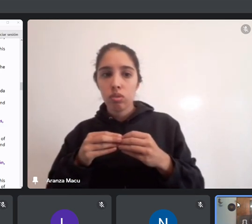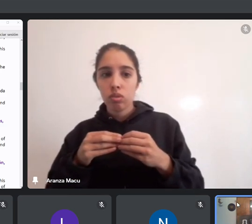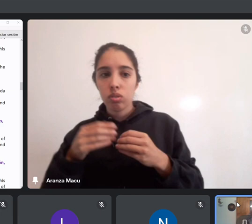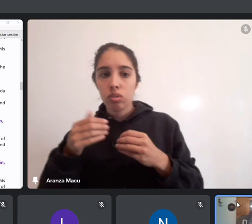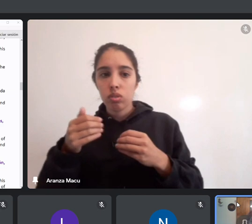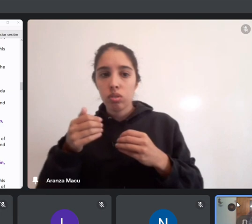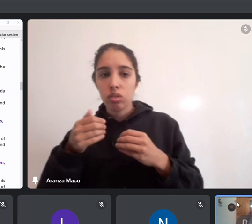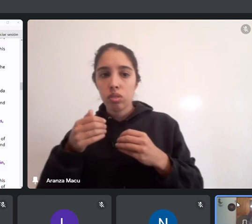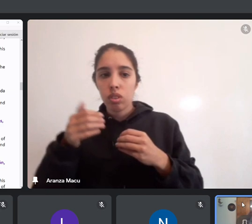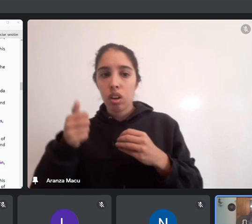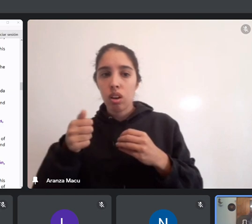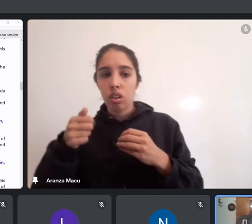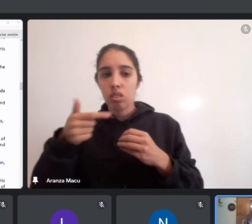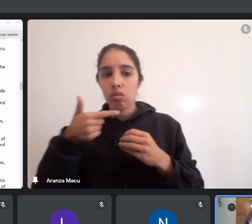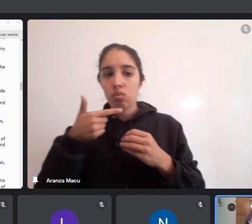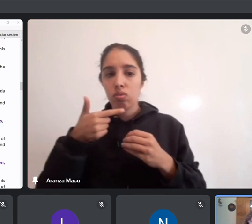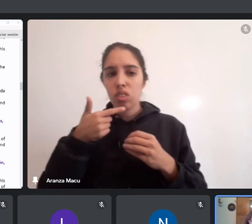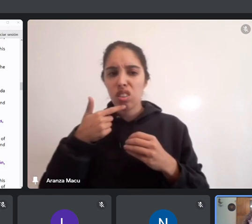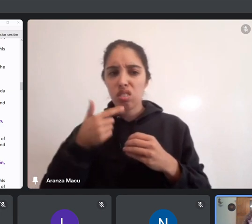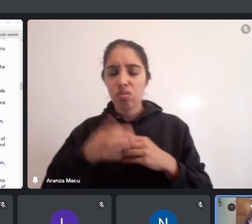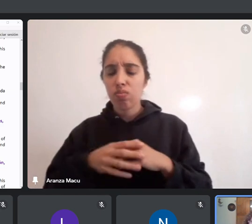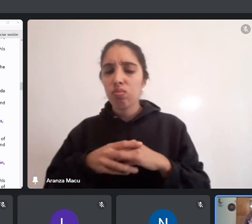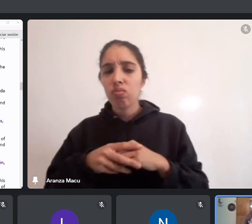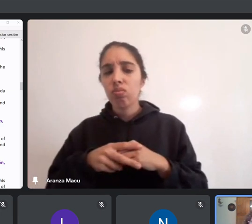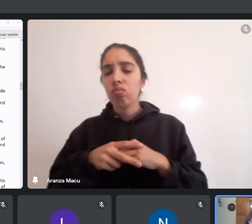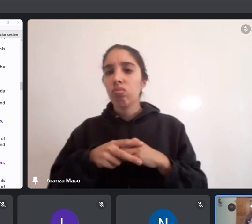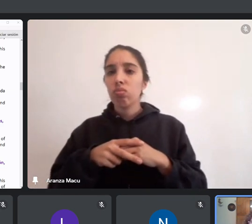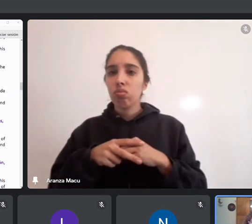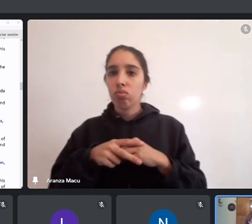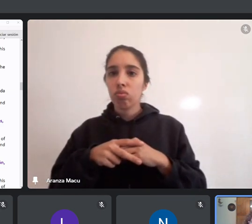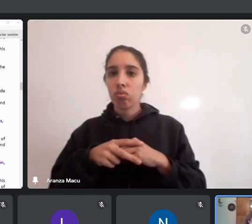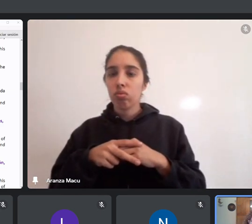Bien, pasamos al tercero, ¿les parece? Sí.